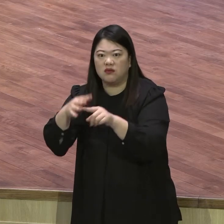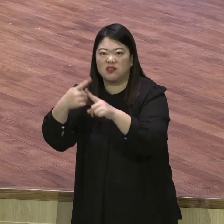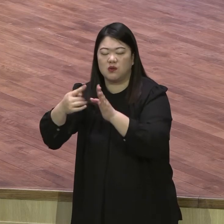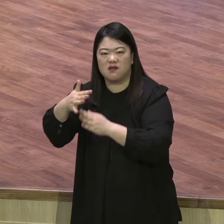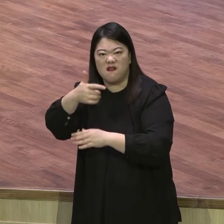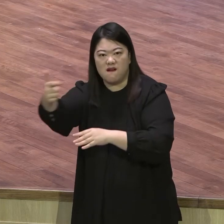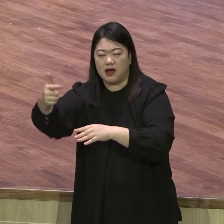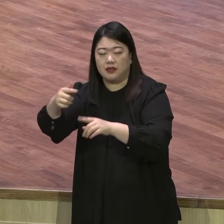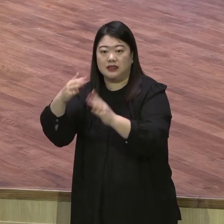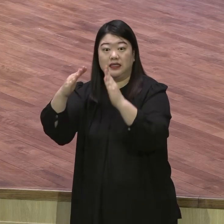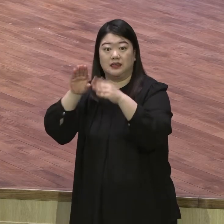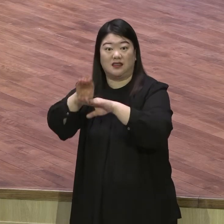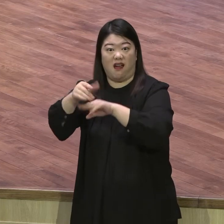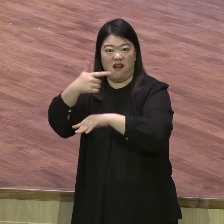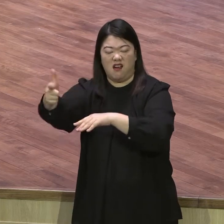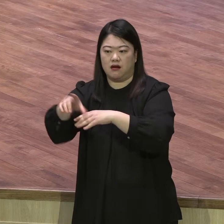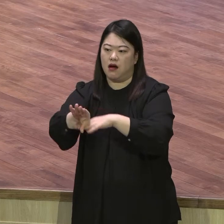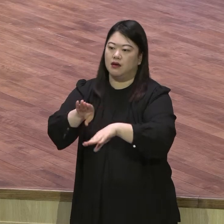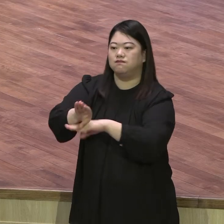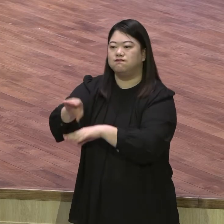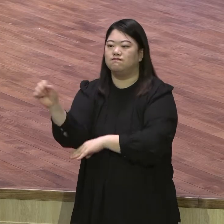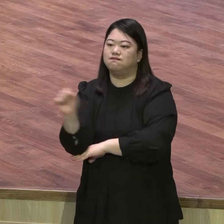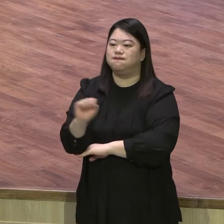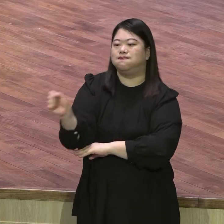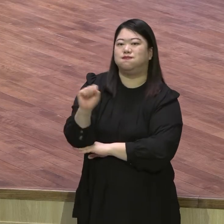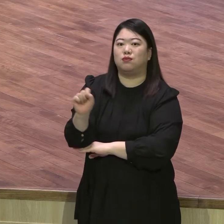편안했습니다. 조금도